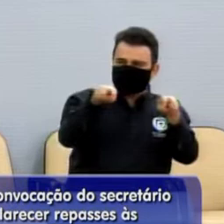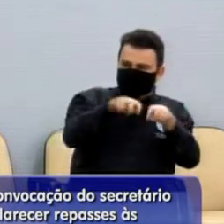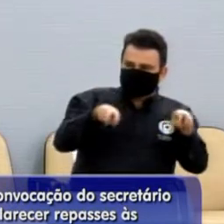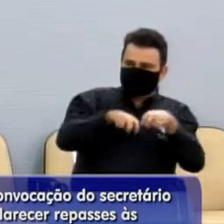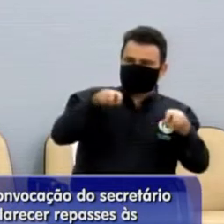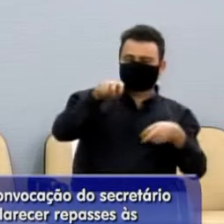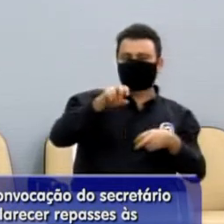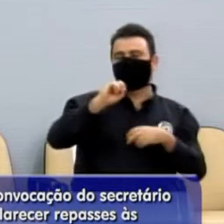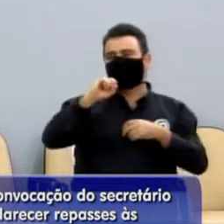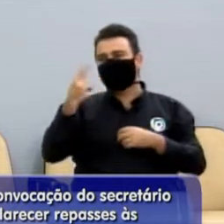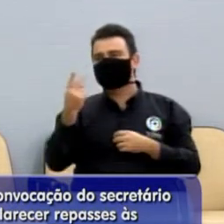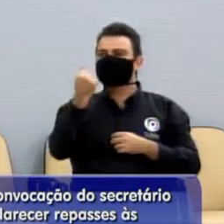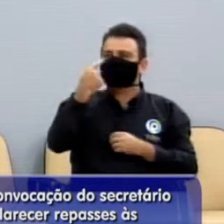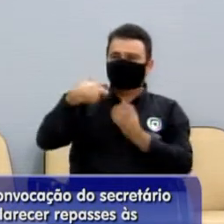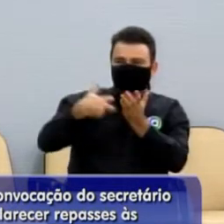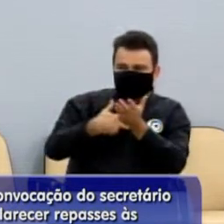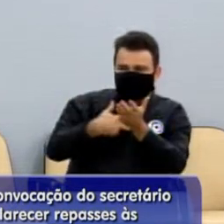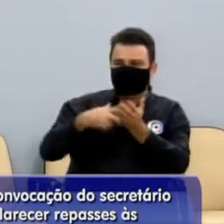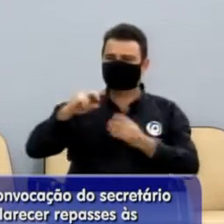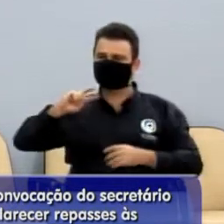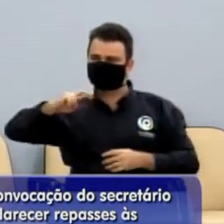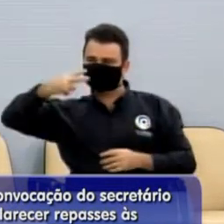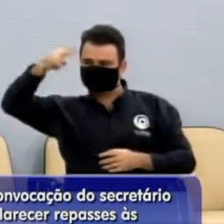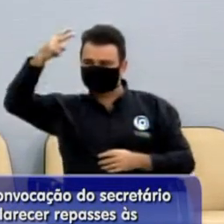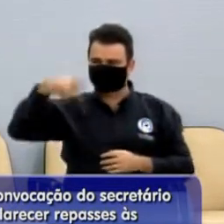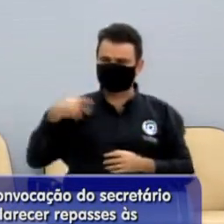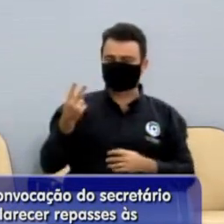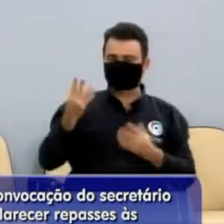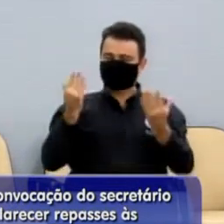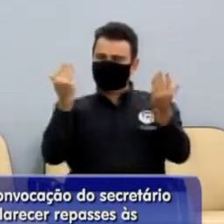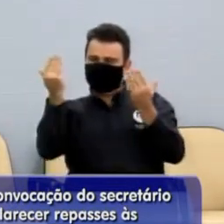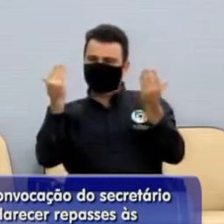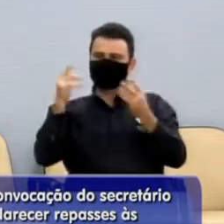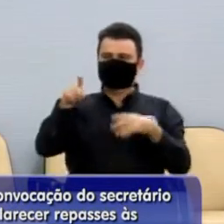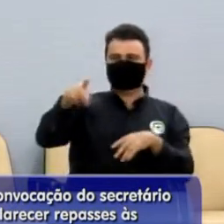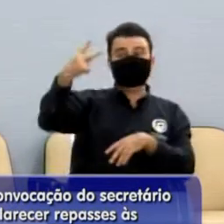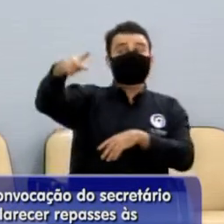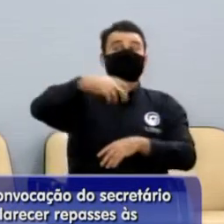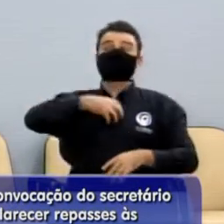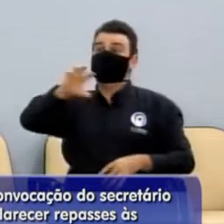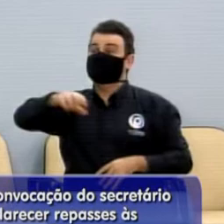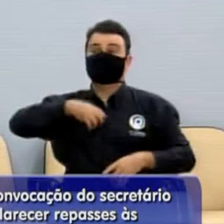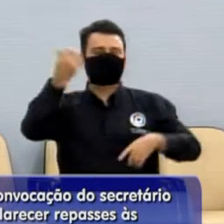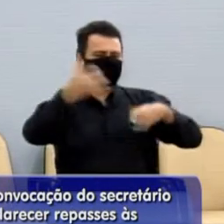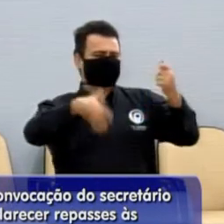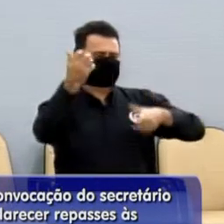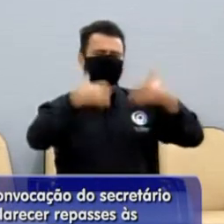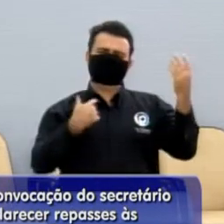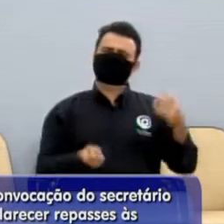E é muito estranho. Todos nós discutimos aqui, assim,